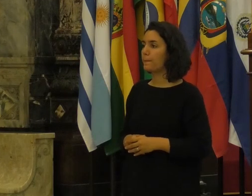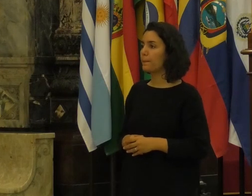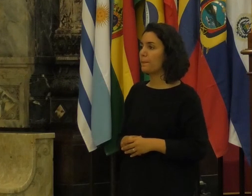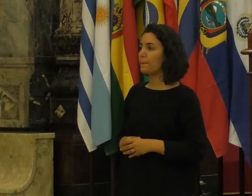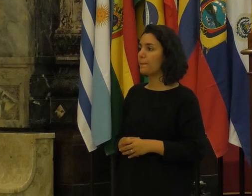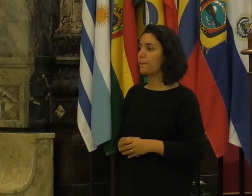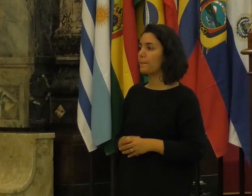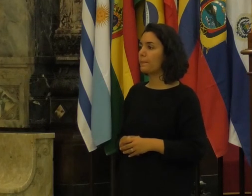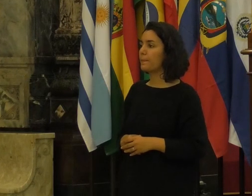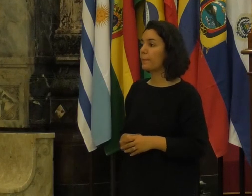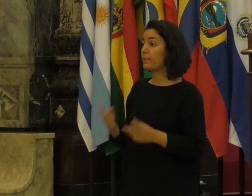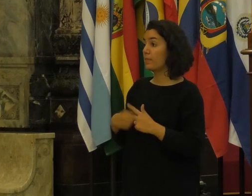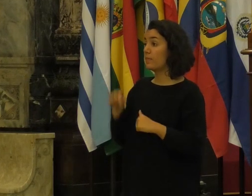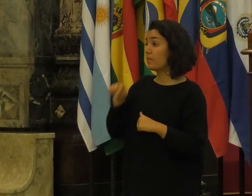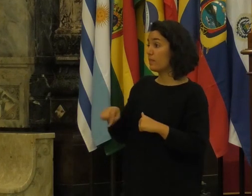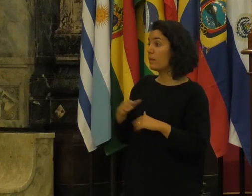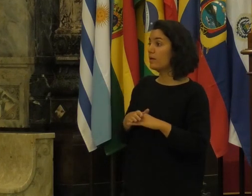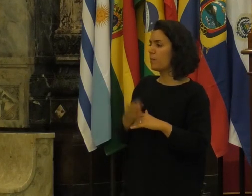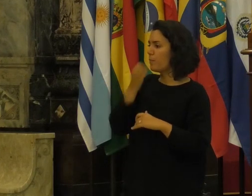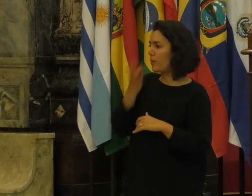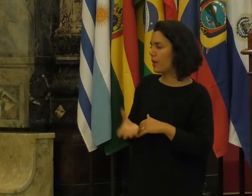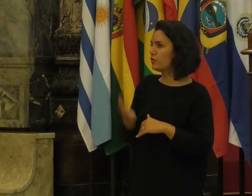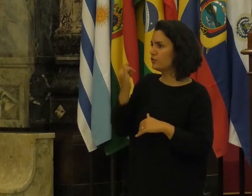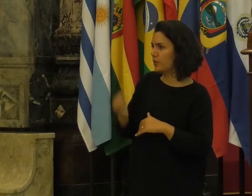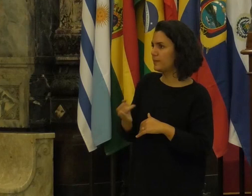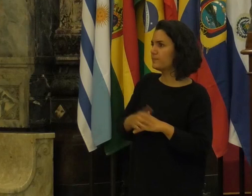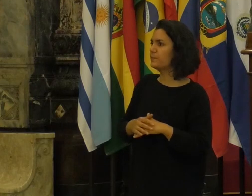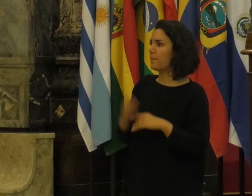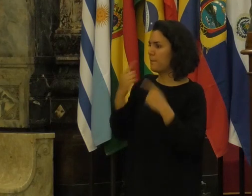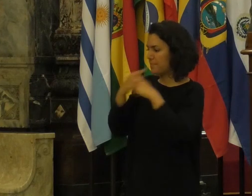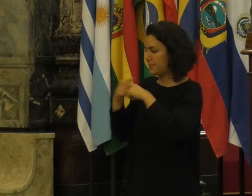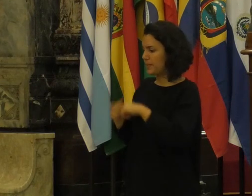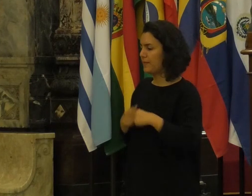En todo caso, una afirmación buena para debatir, esta de la